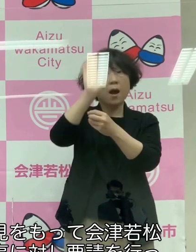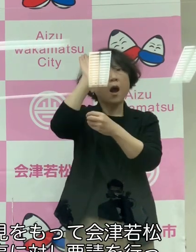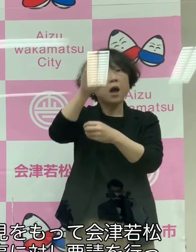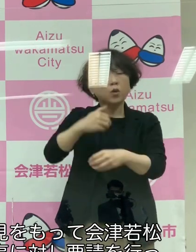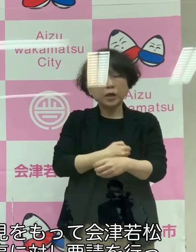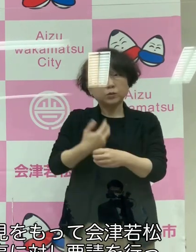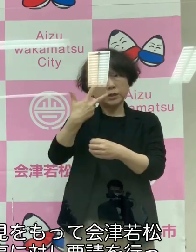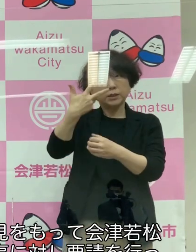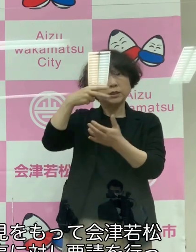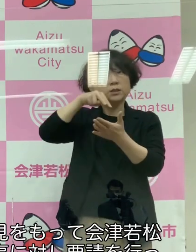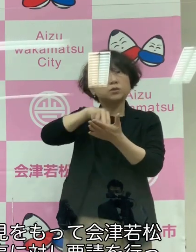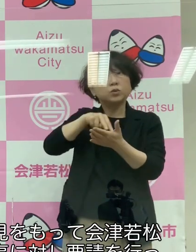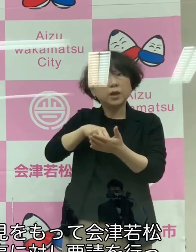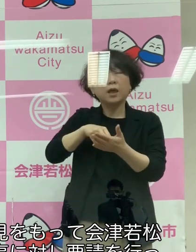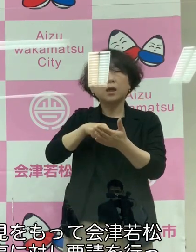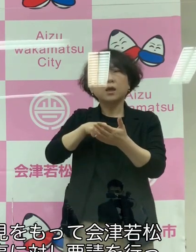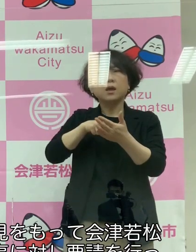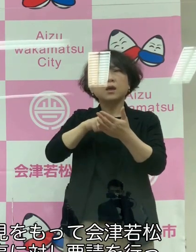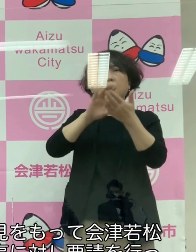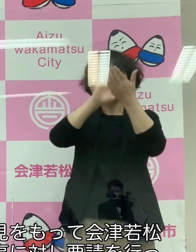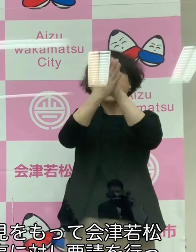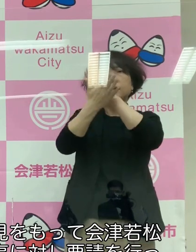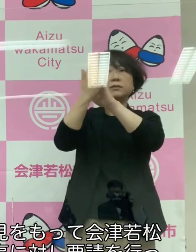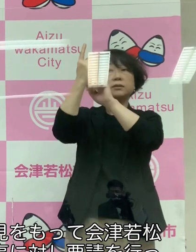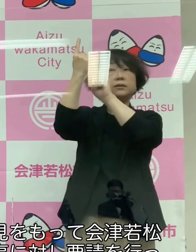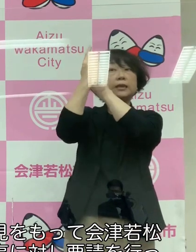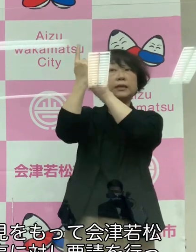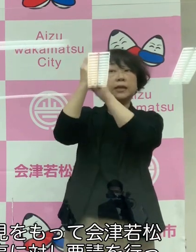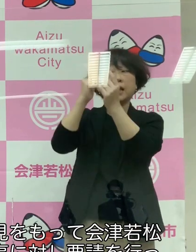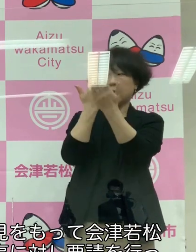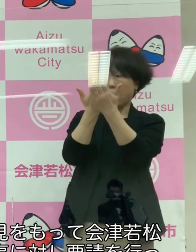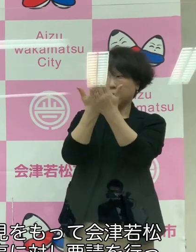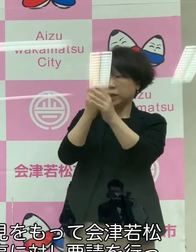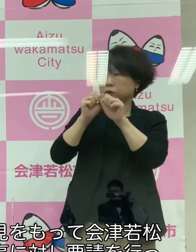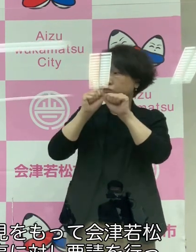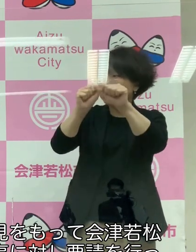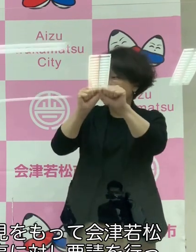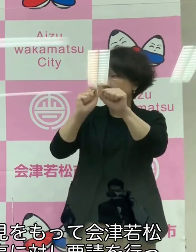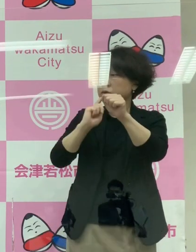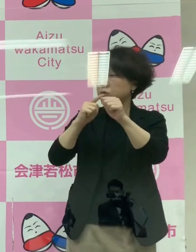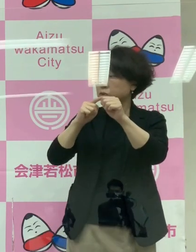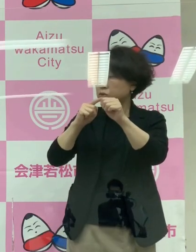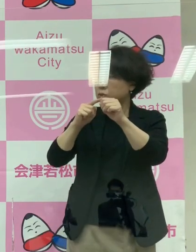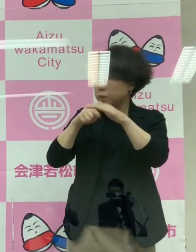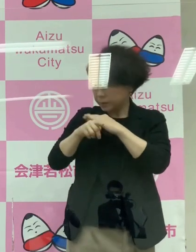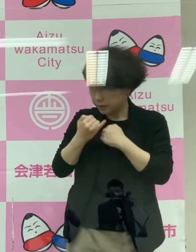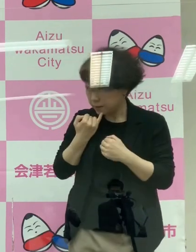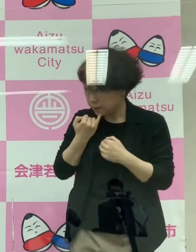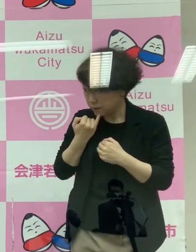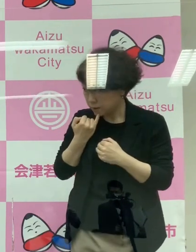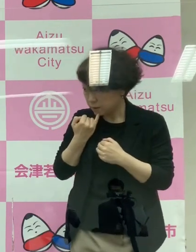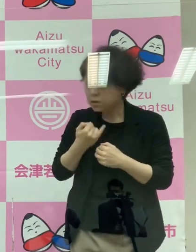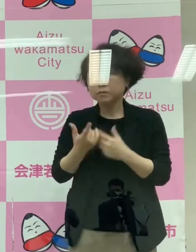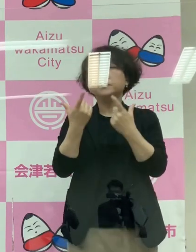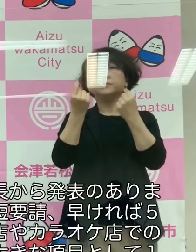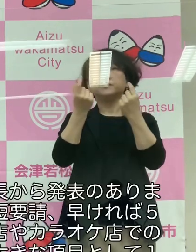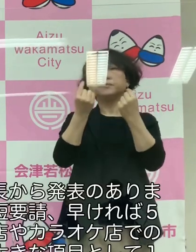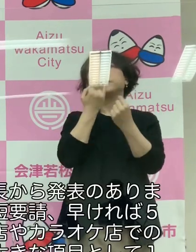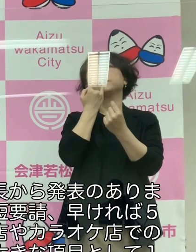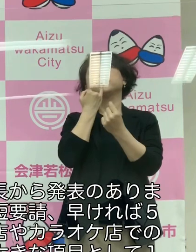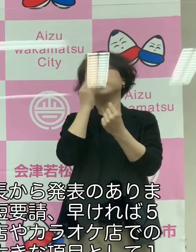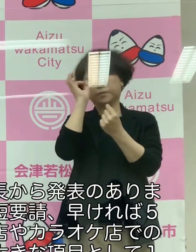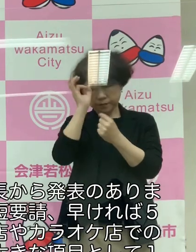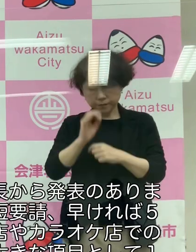はい、 福島県の内堀知事に対して、 はい、 要請を行ったという、はい、私たちの認識でよろし くお願いします。それで、結構です、